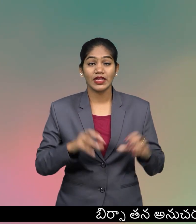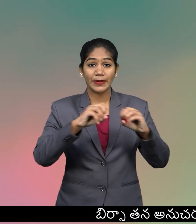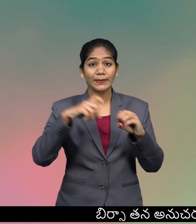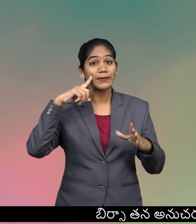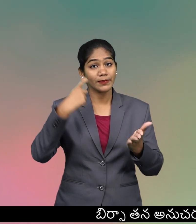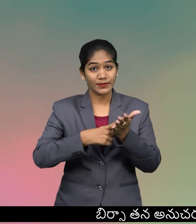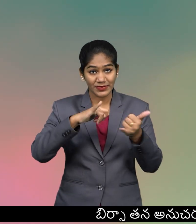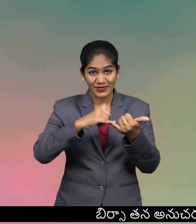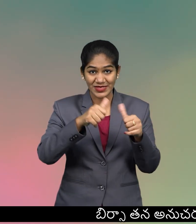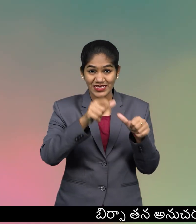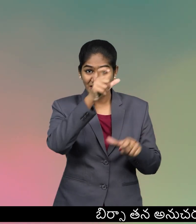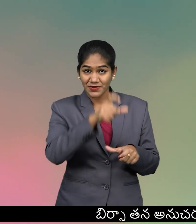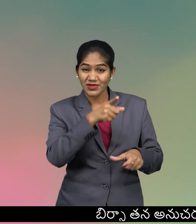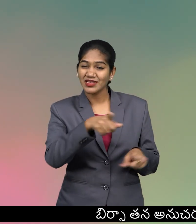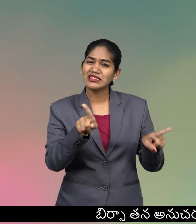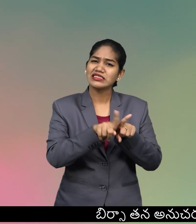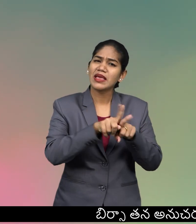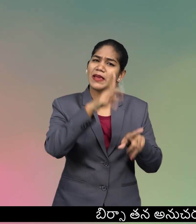బిర్సా తన అనుచరులకు దేవుడిలా ఉండేవాడు.